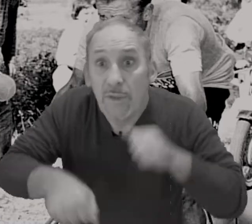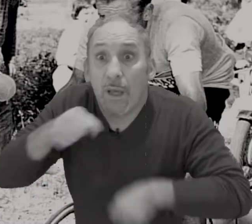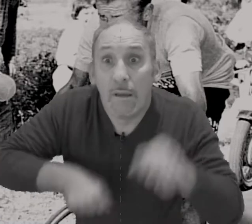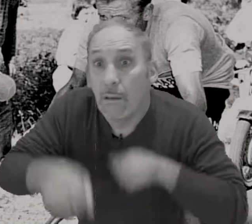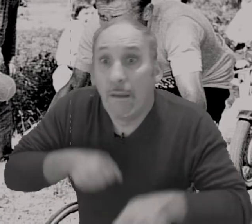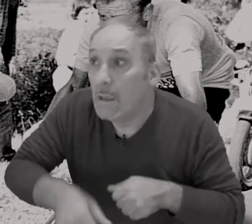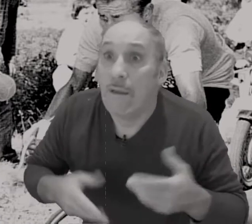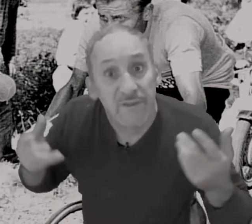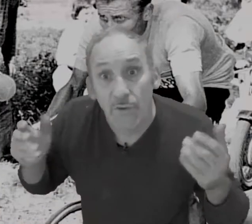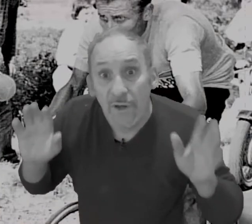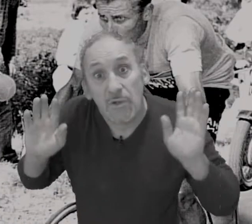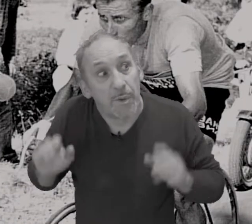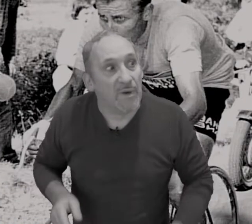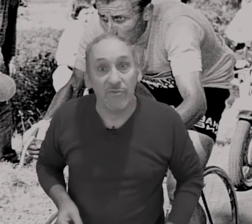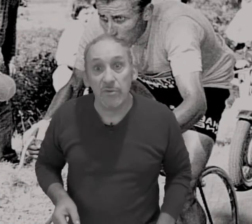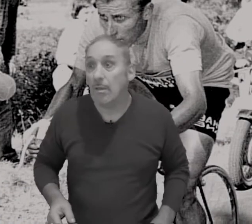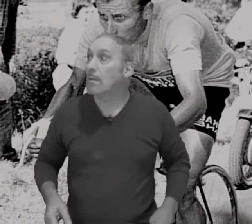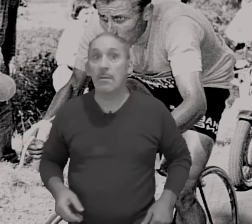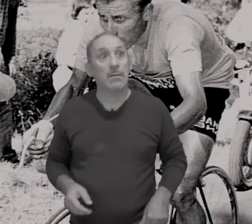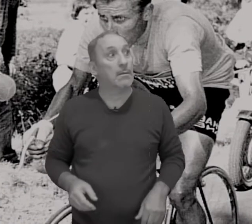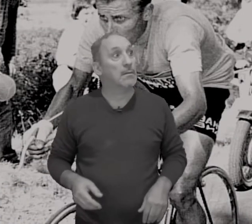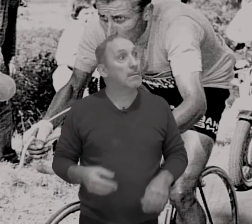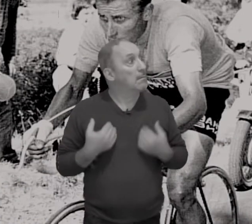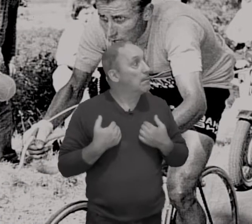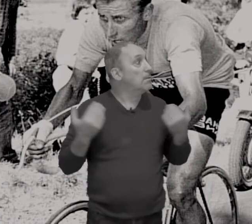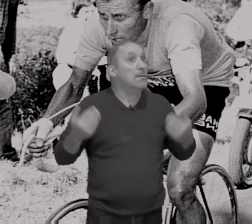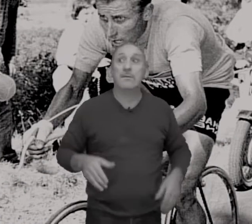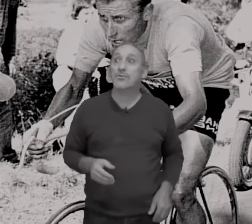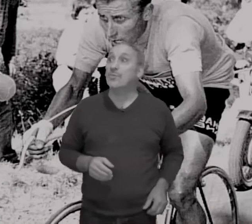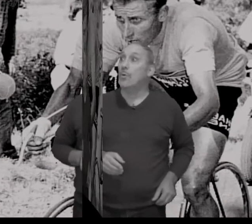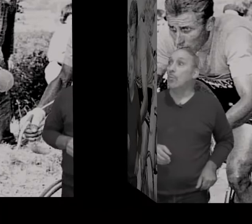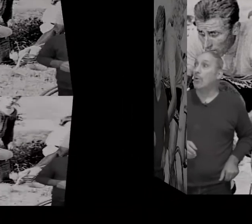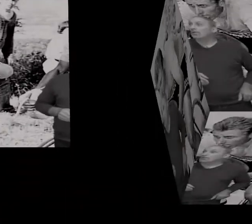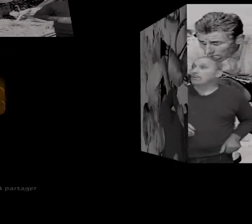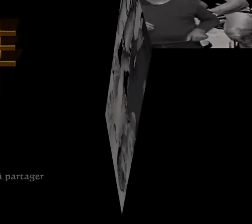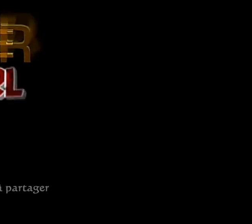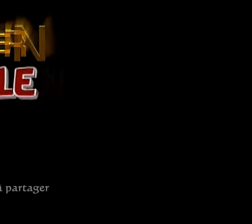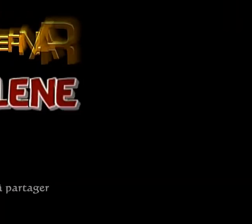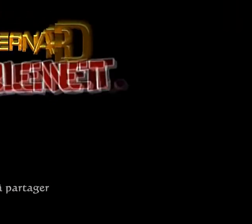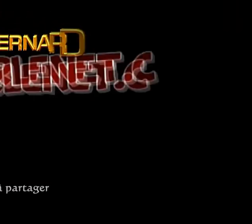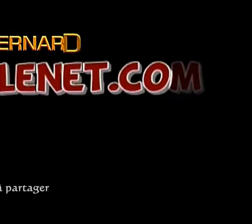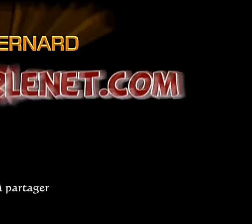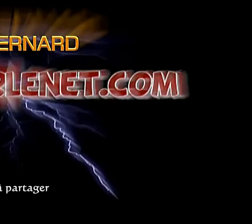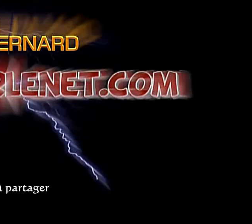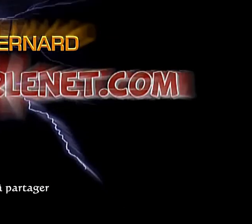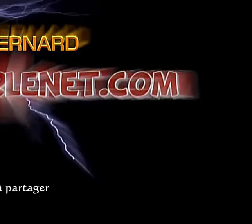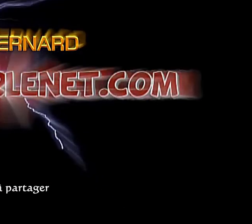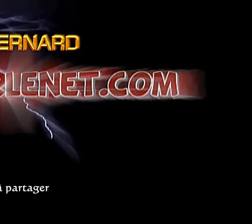Ah bah oui, il faisait du vélo, c'est pas de ma faute. Hein. Qu'est-ce que j'y peux, moi ?